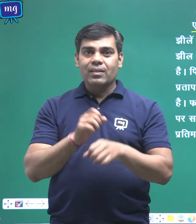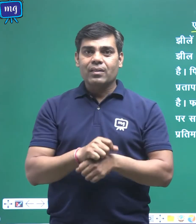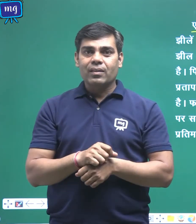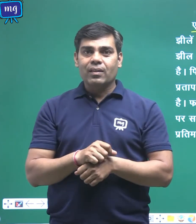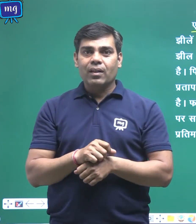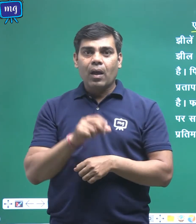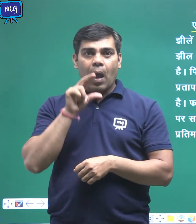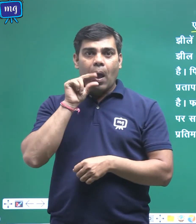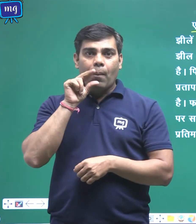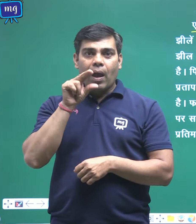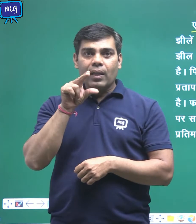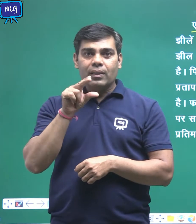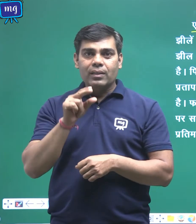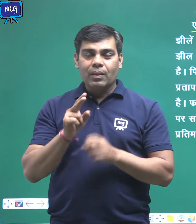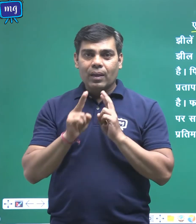बात यह है